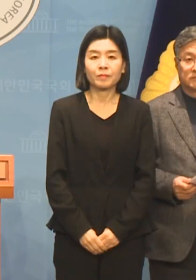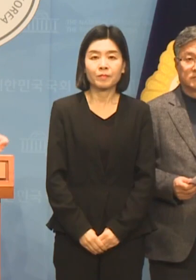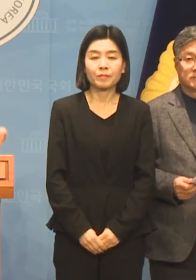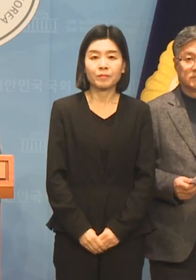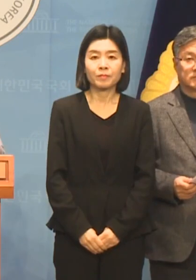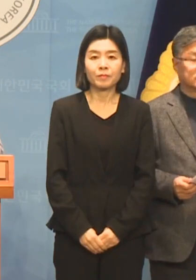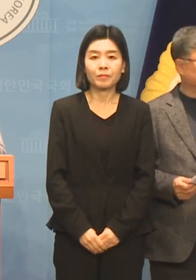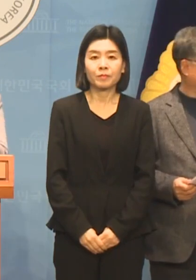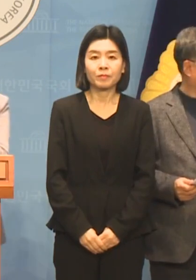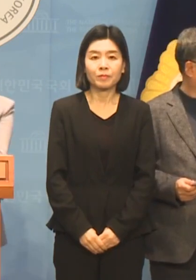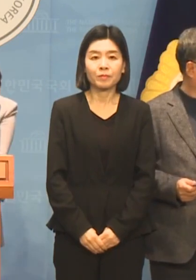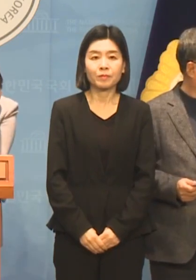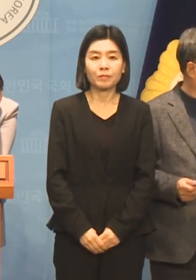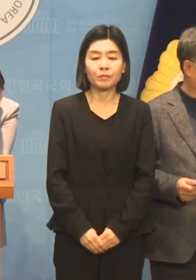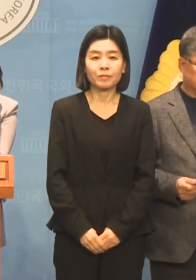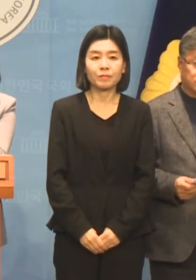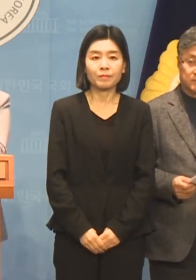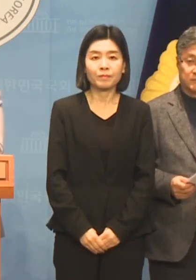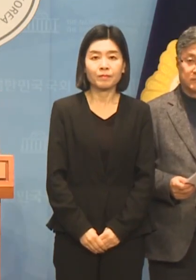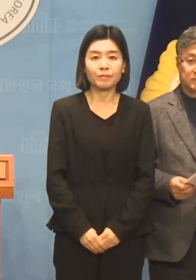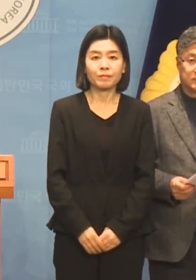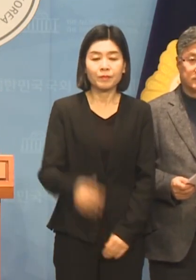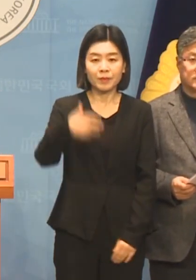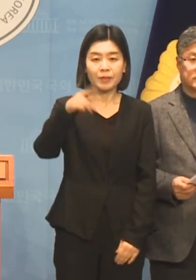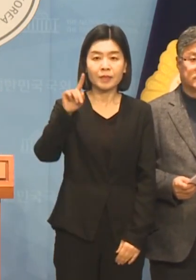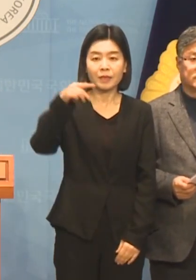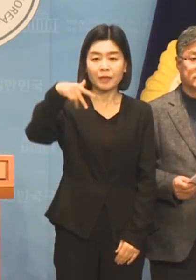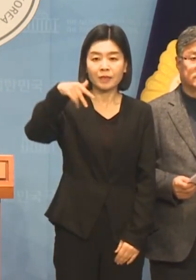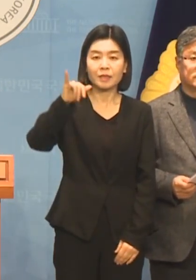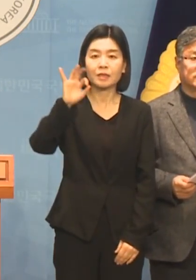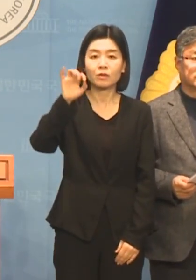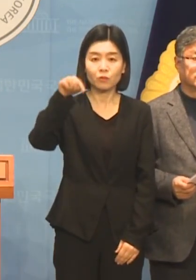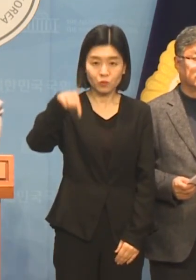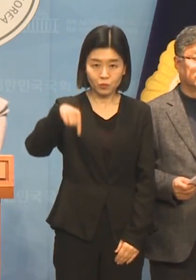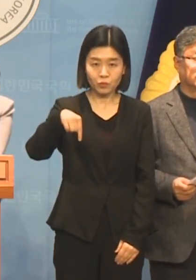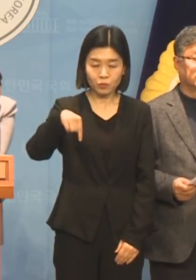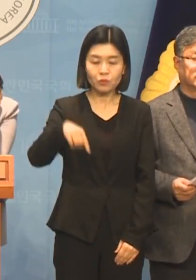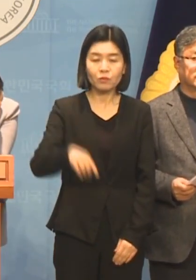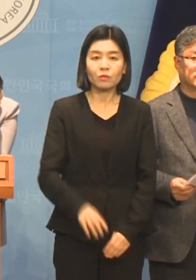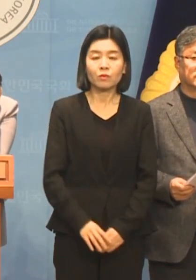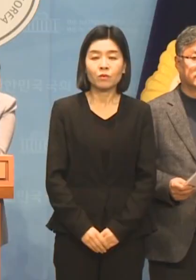네, 그리고 저쪽 끝에서부터요. 하지호 의원님 오셨습니다.